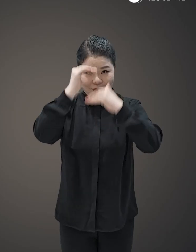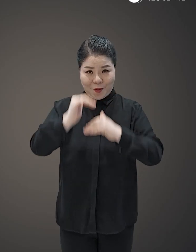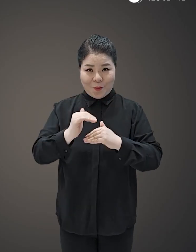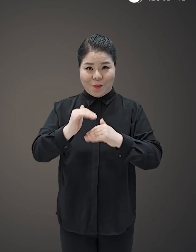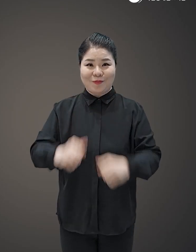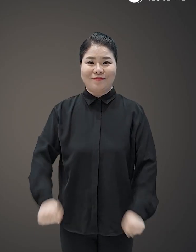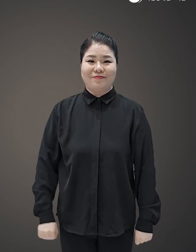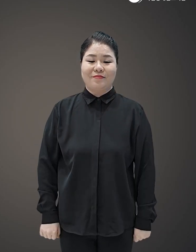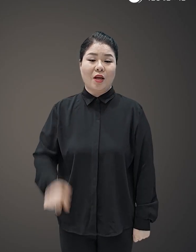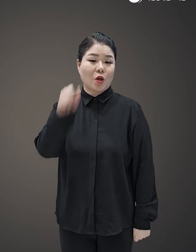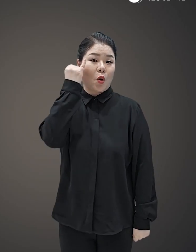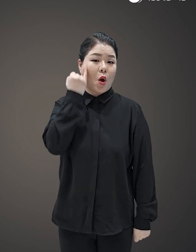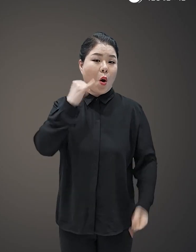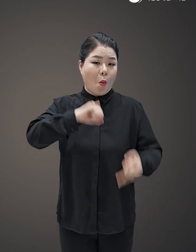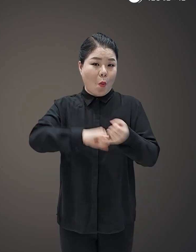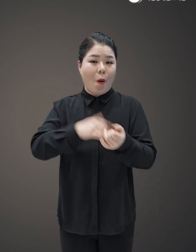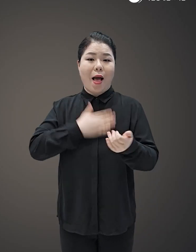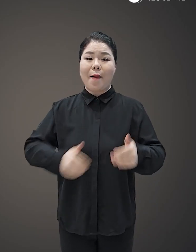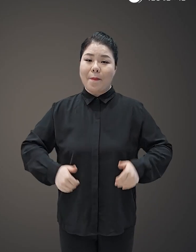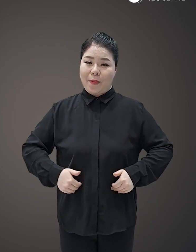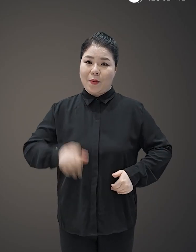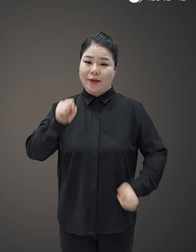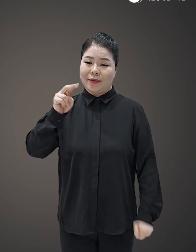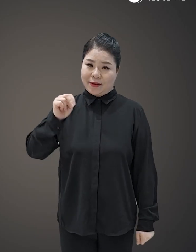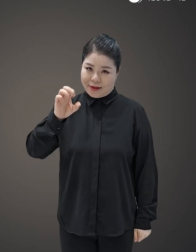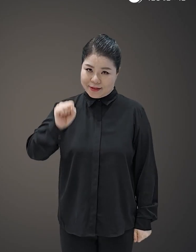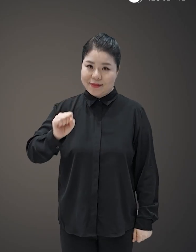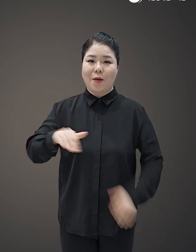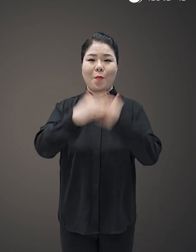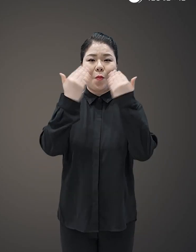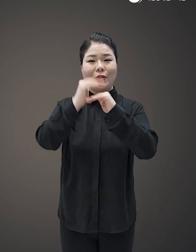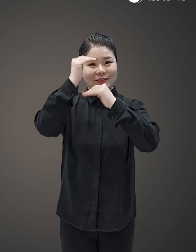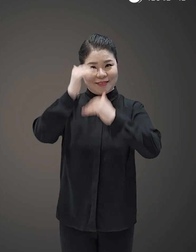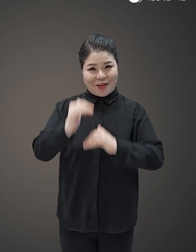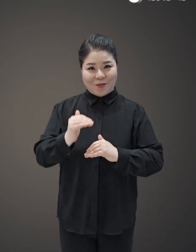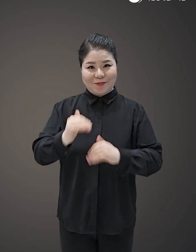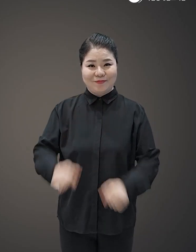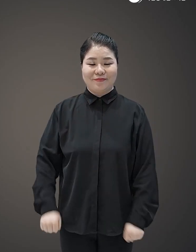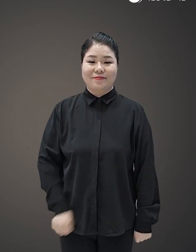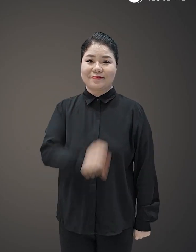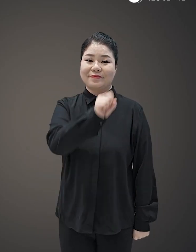이야기까지 청소년이 꼭 알아야 할 소셜미디어에 관한 모든 것.